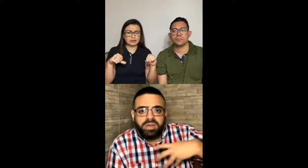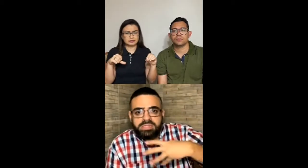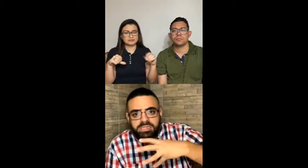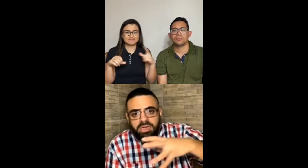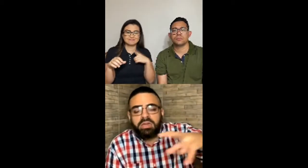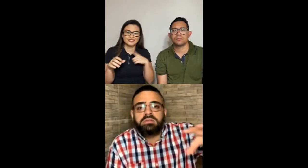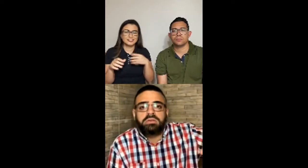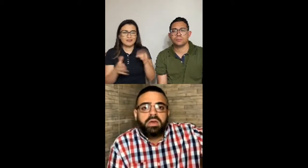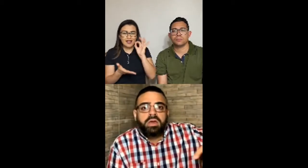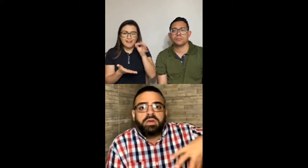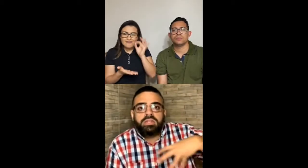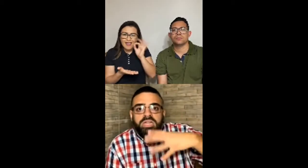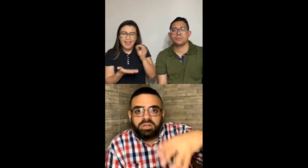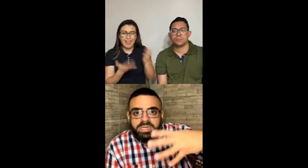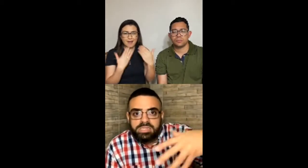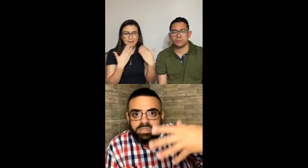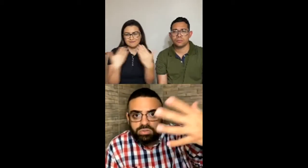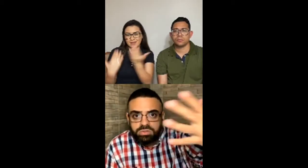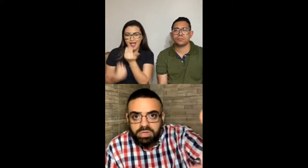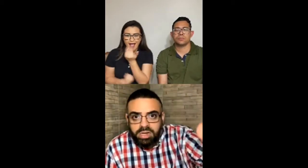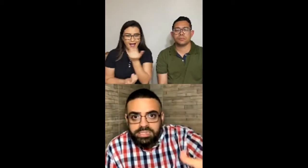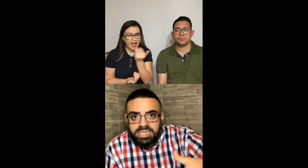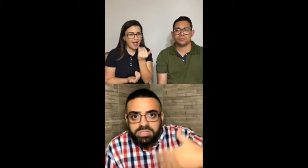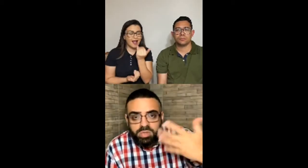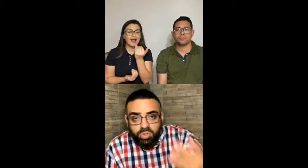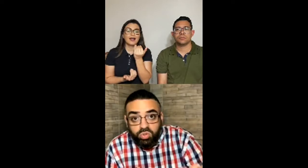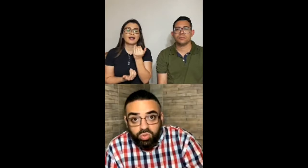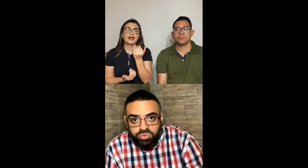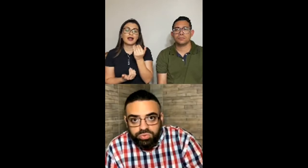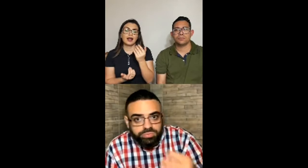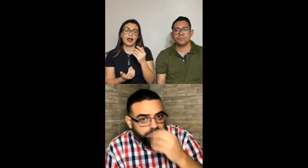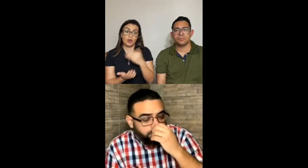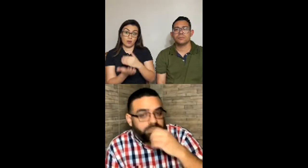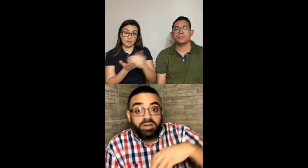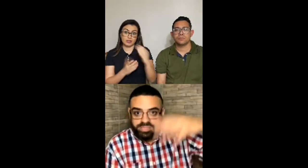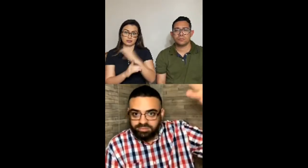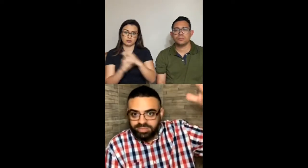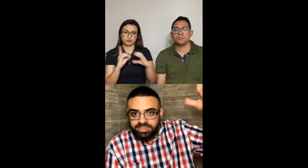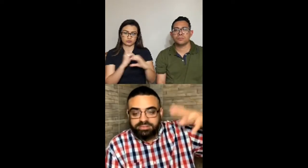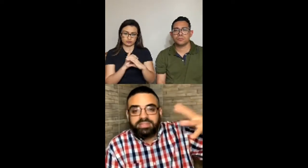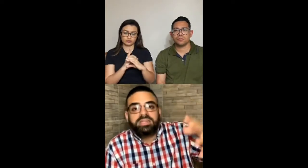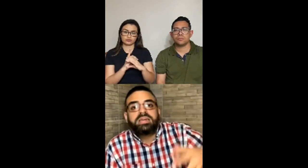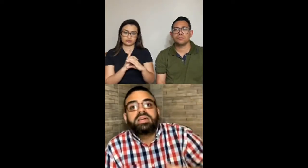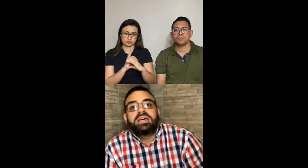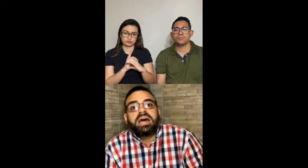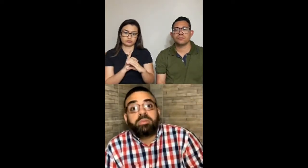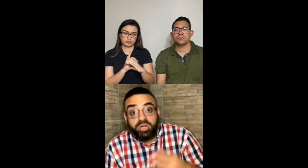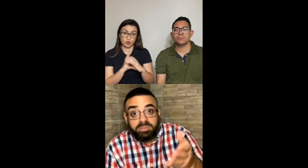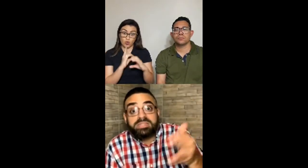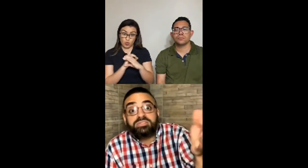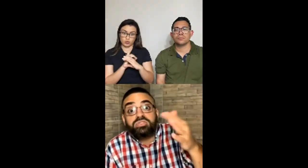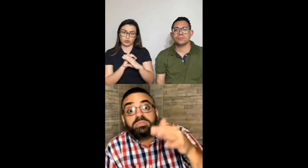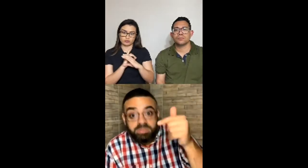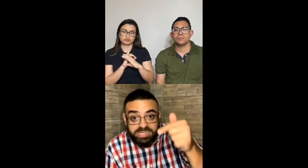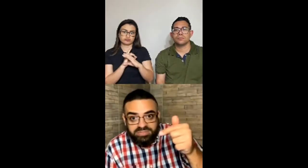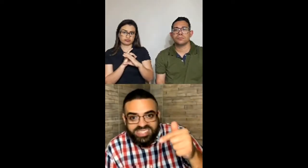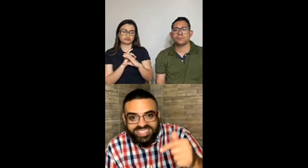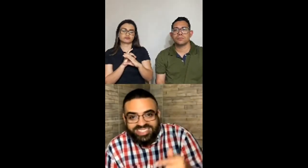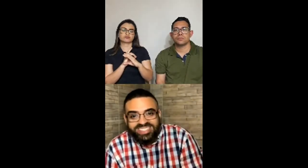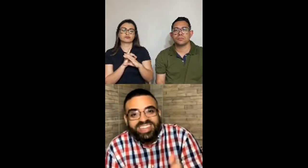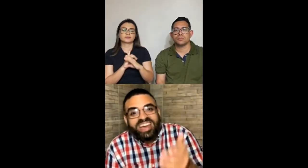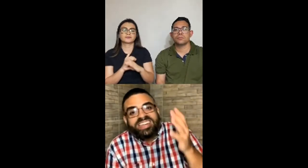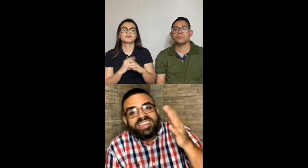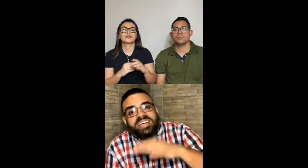tinham entre 9 e 10 já começava a ter uma confraternizaçãozinha, um cafezinho, e já começando a recepção para o